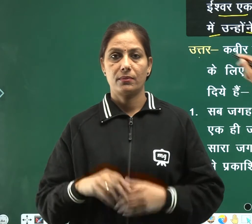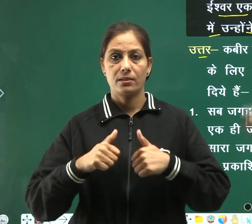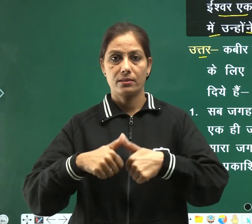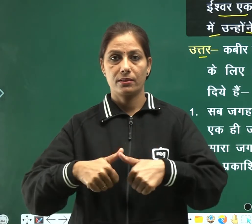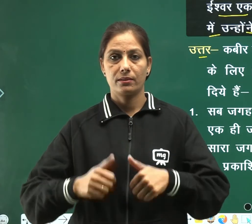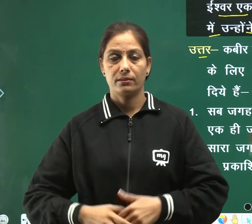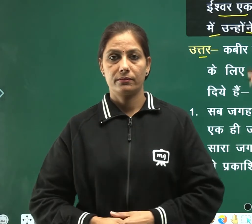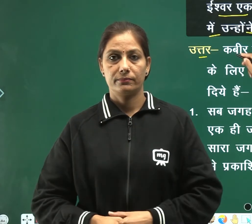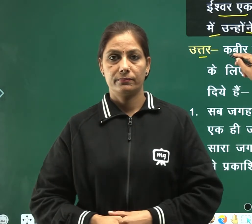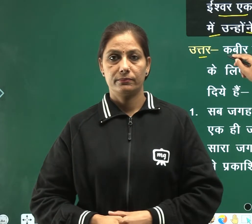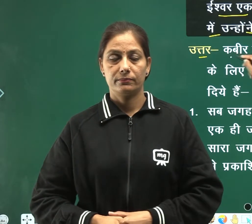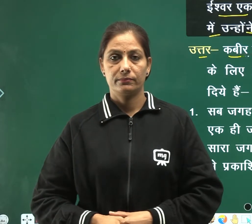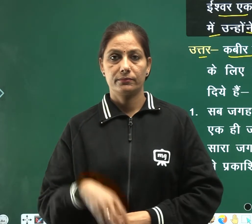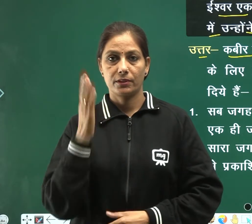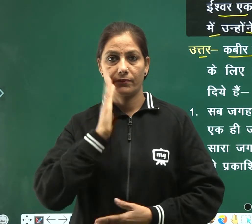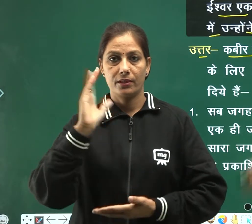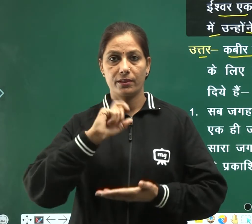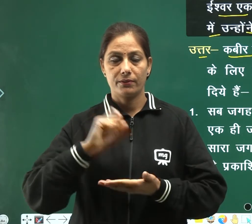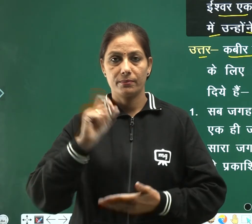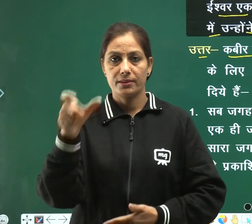है, कबीर ने